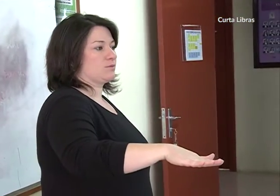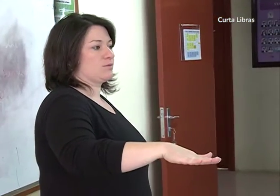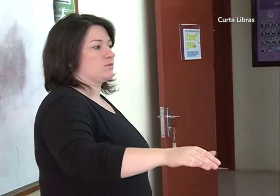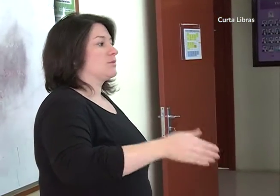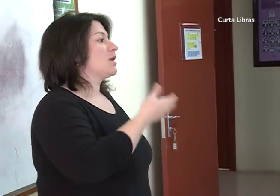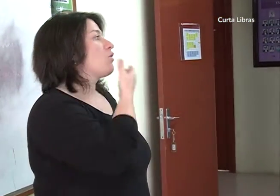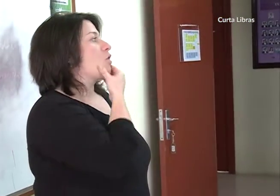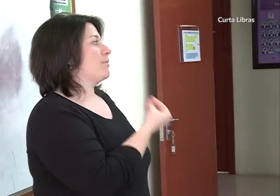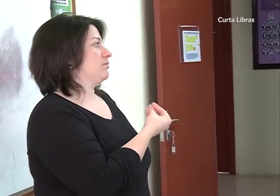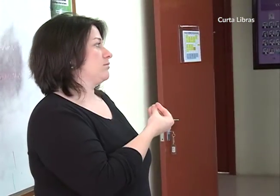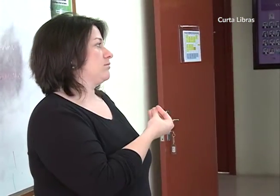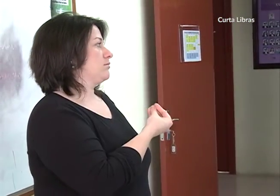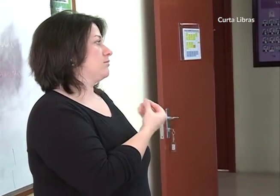Menino, homem,